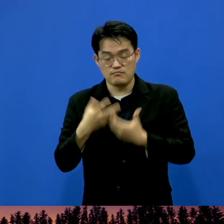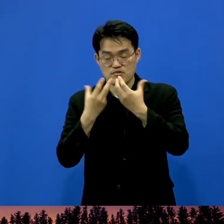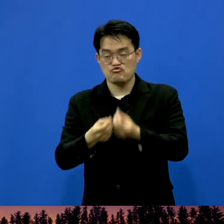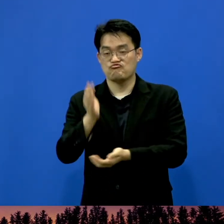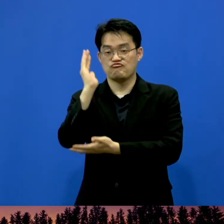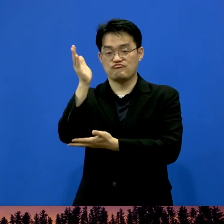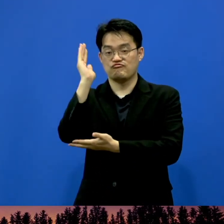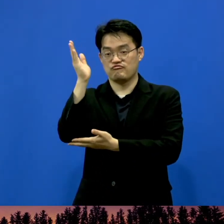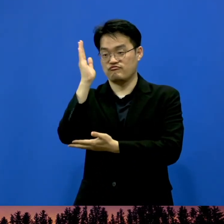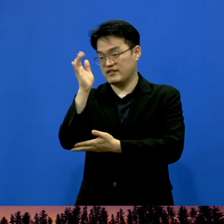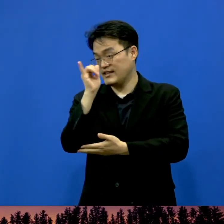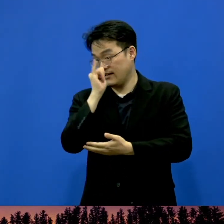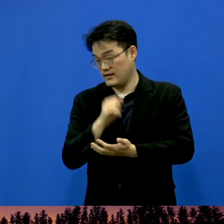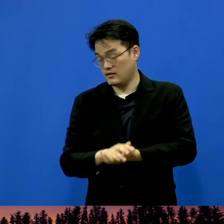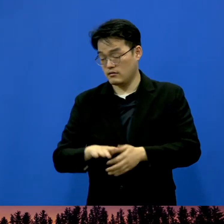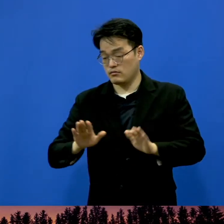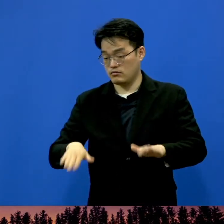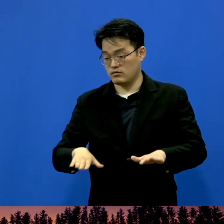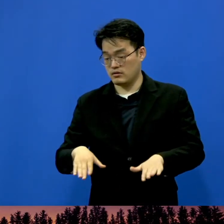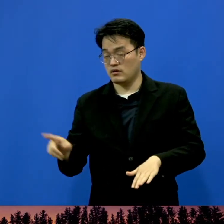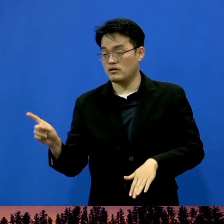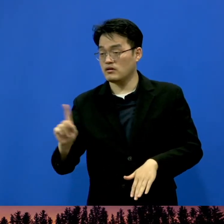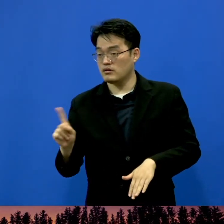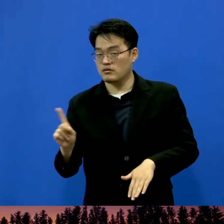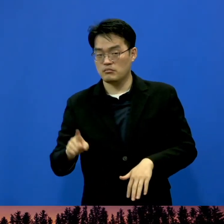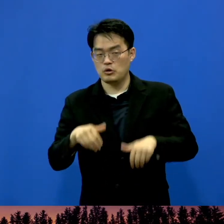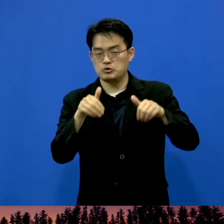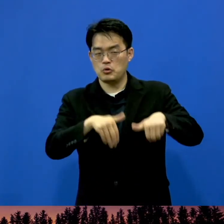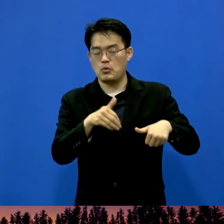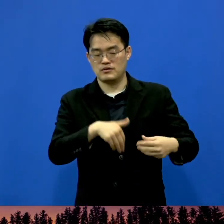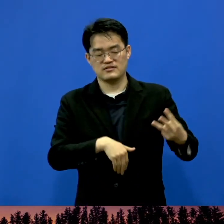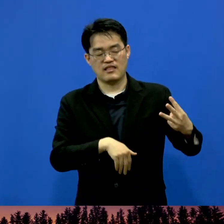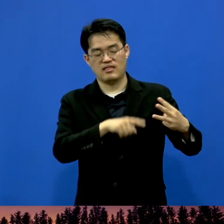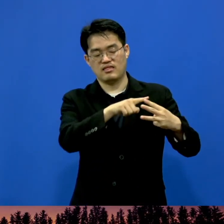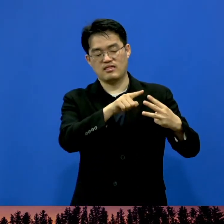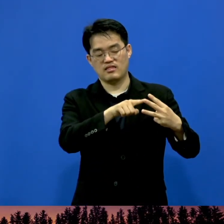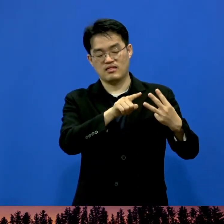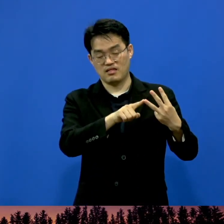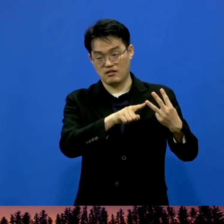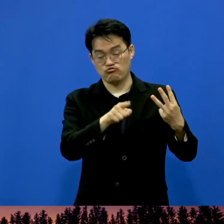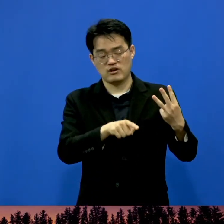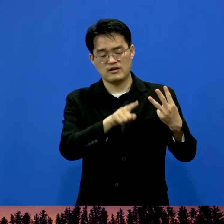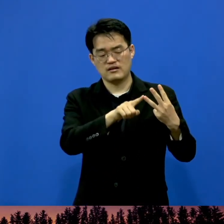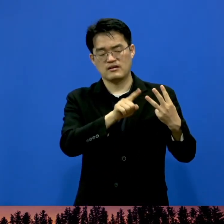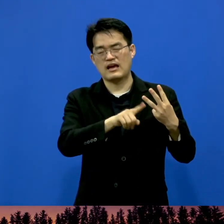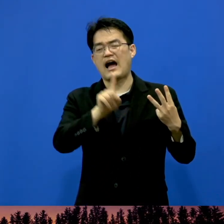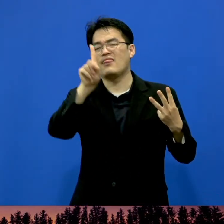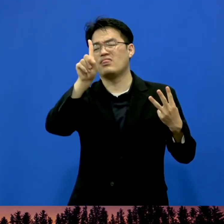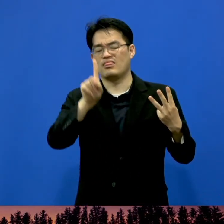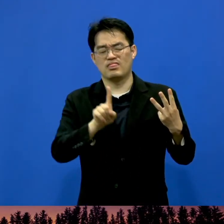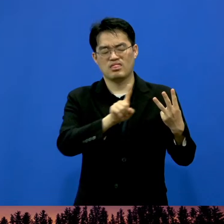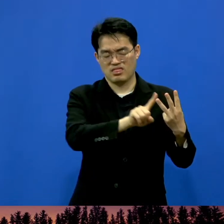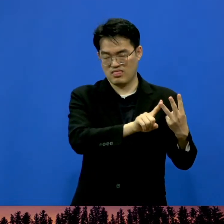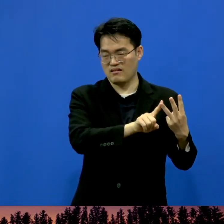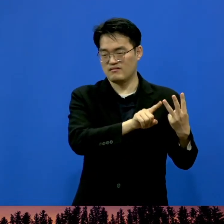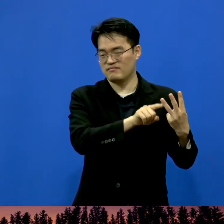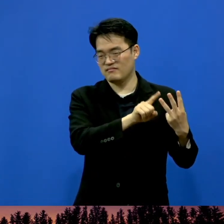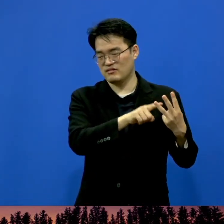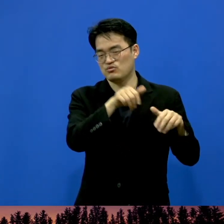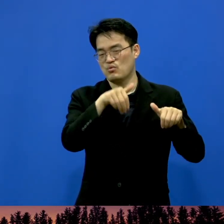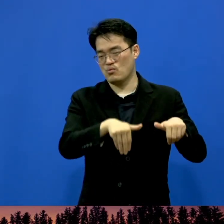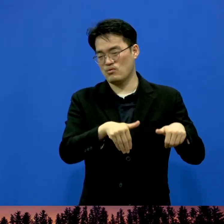오늘 이제 그 한 달란트 받은 종에 대해서 조금 초점을 맞추려고 합니다. 제일 중요한